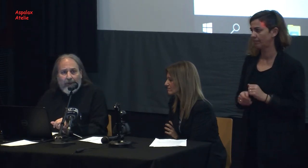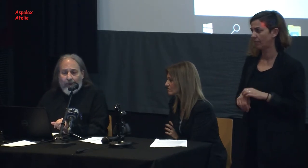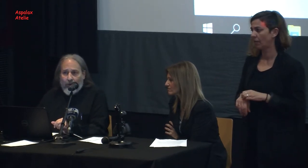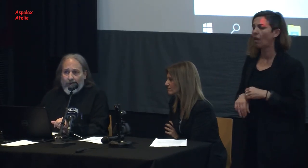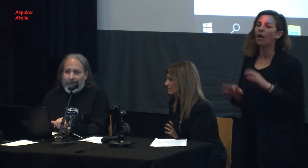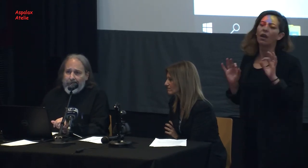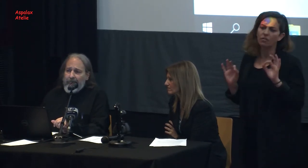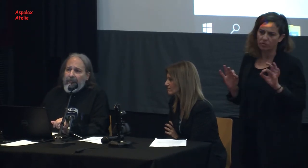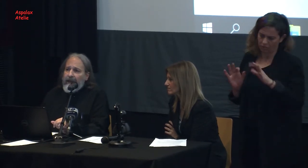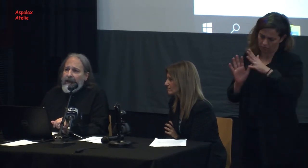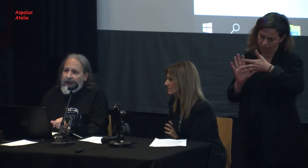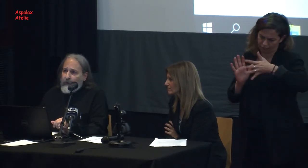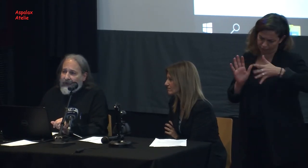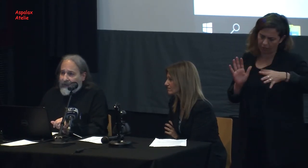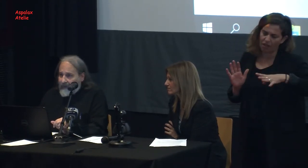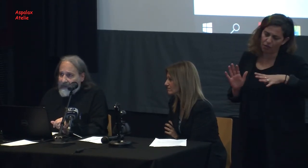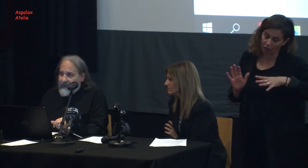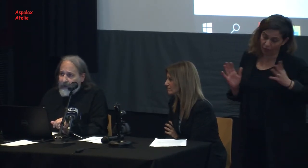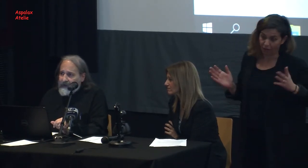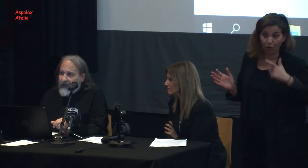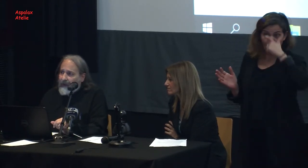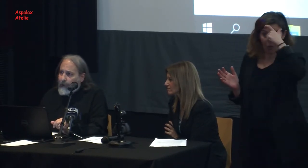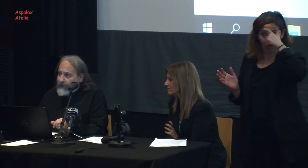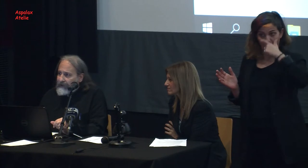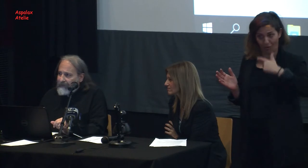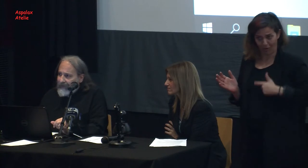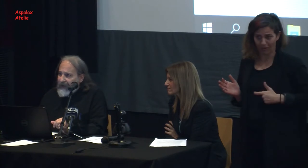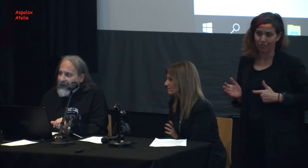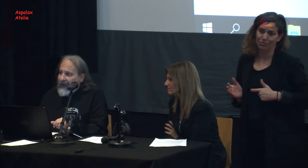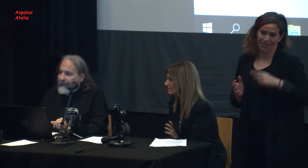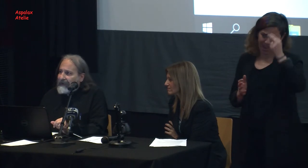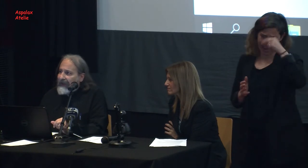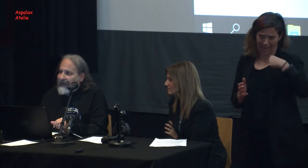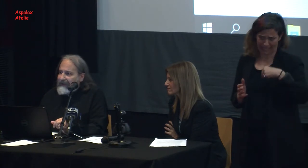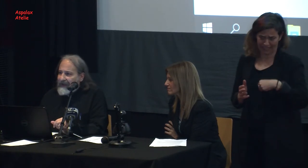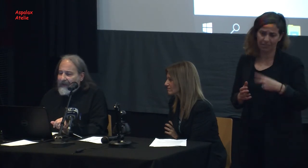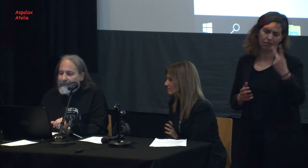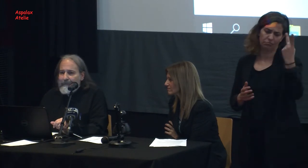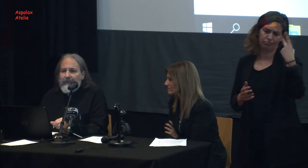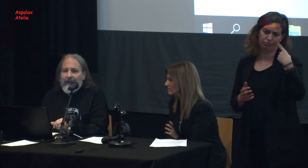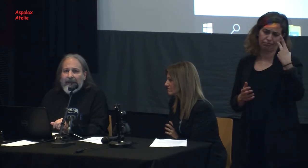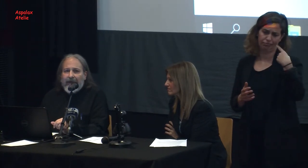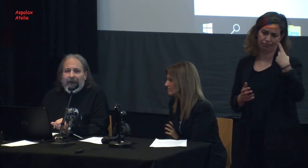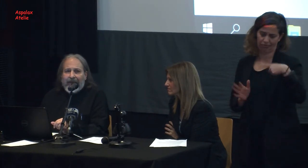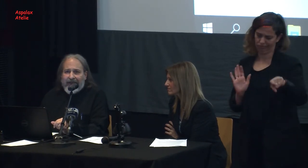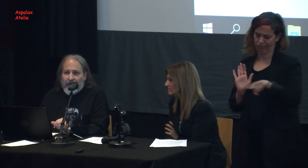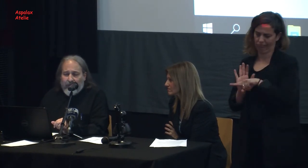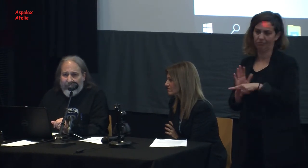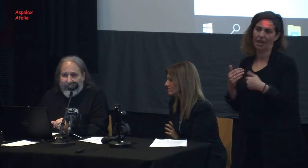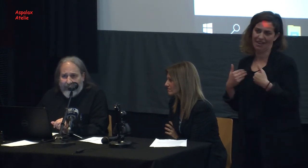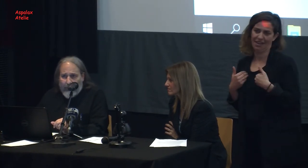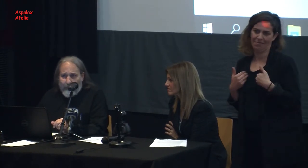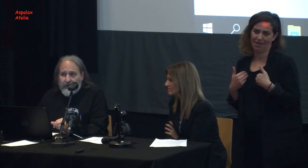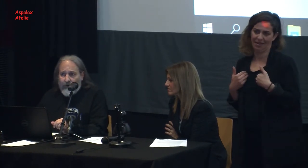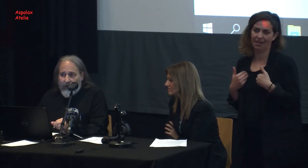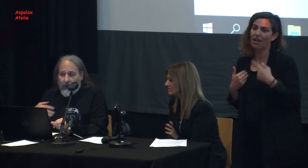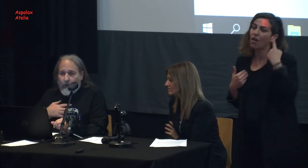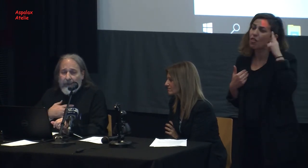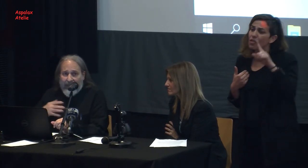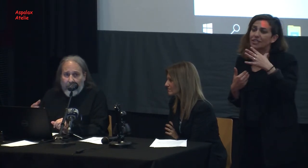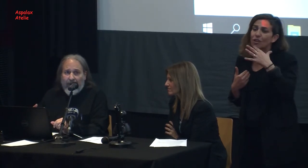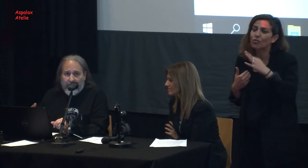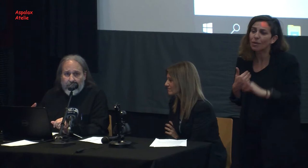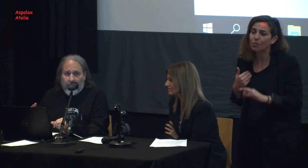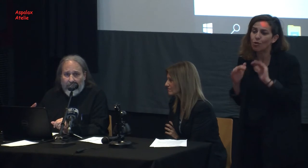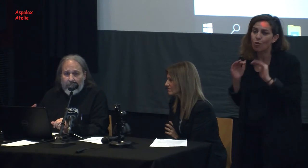να μην τα πολυλογώ, έχω χαρακτηριστεί ως αιρετικός από την Εκκλησία. Δεν ξέρω τι με κρατάει ακόμα στον κλήρο.